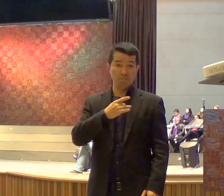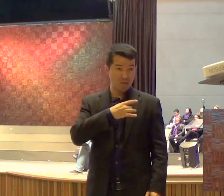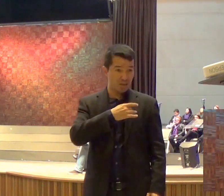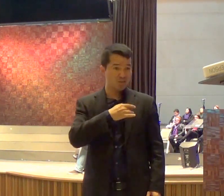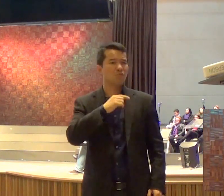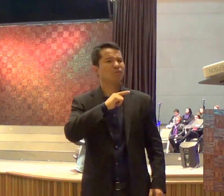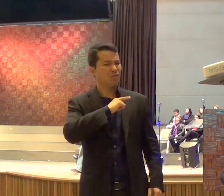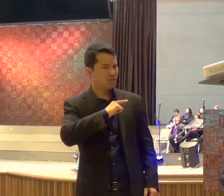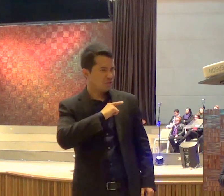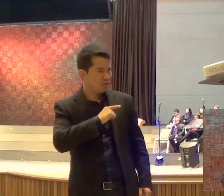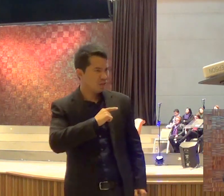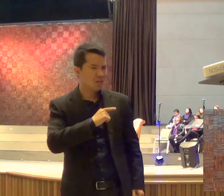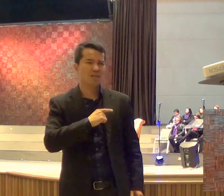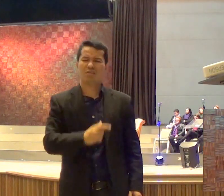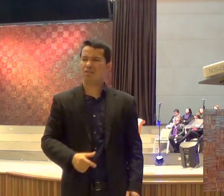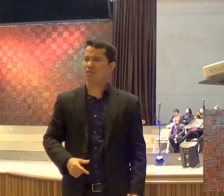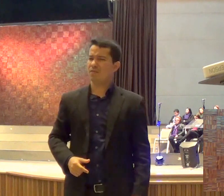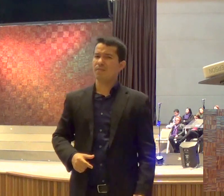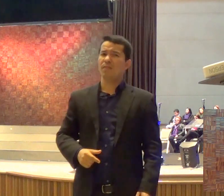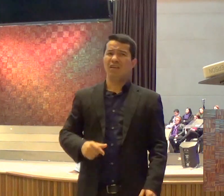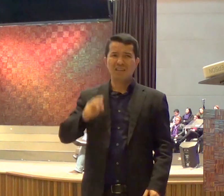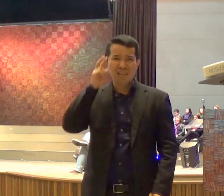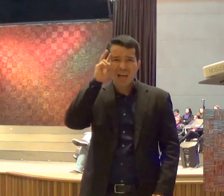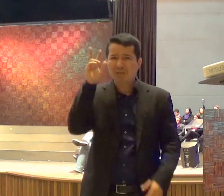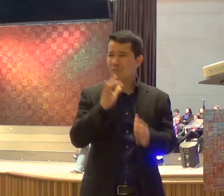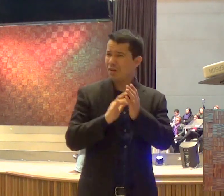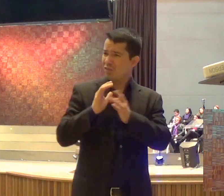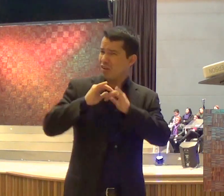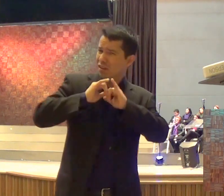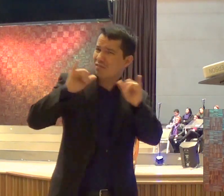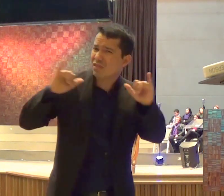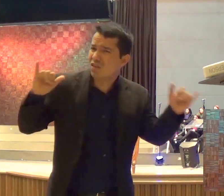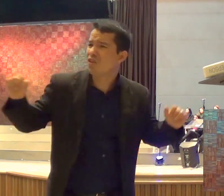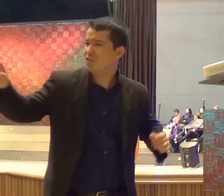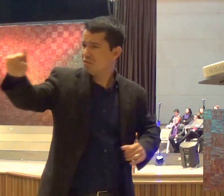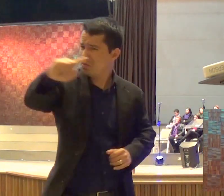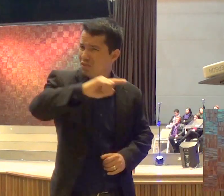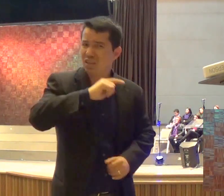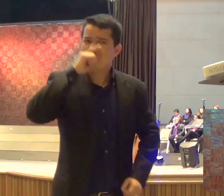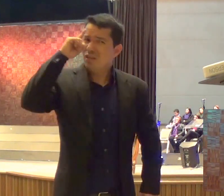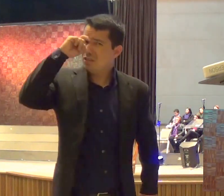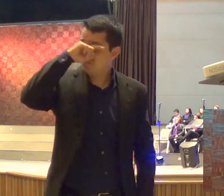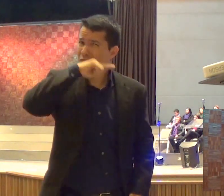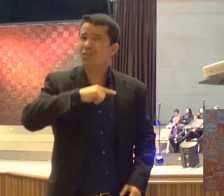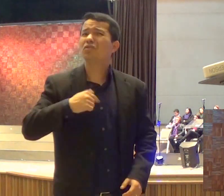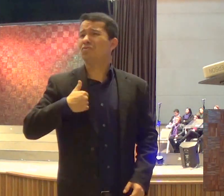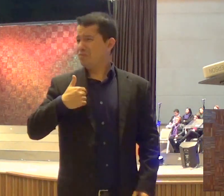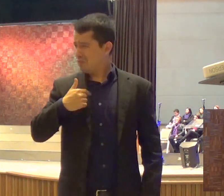medo o senhor não disse a eles que a viagem seria tranquila